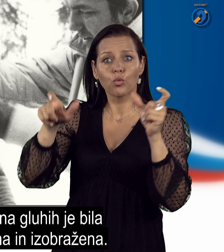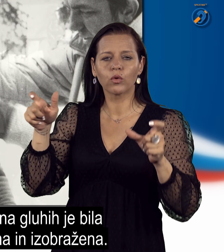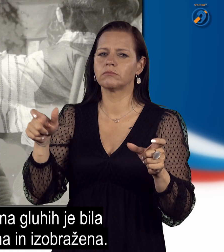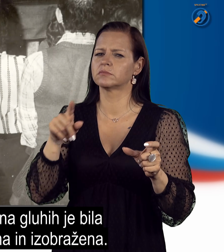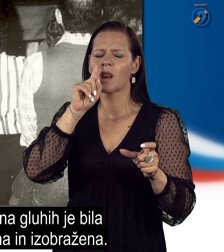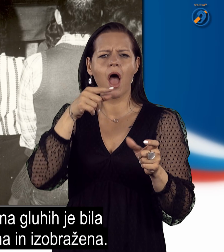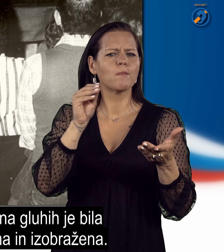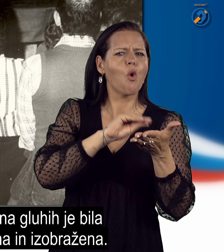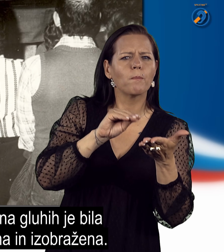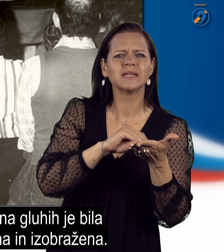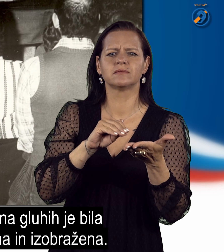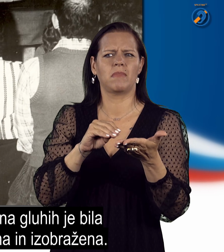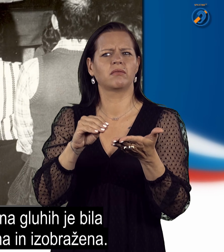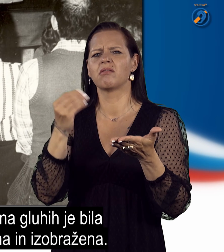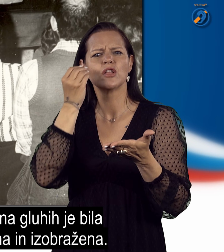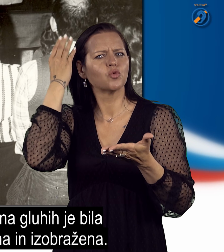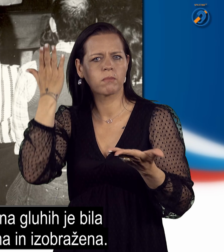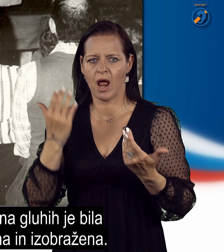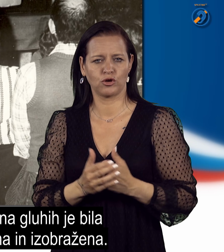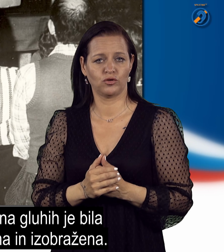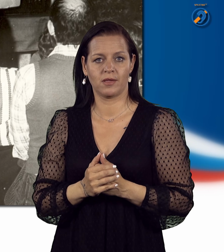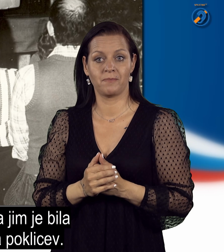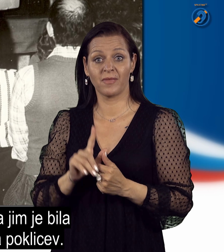bila slabo opismenjena in izobražena.